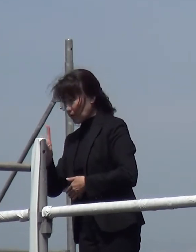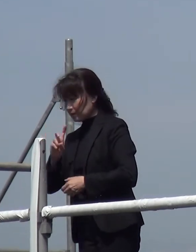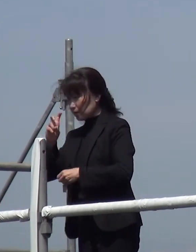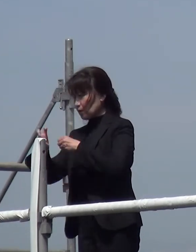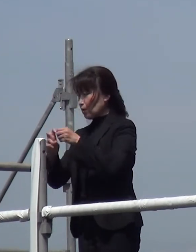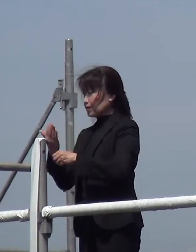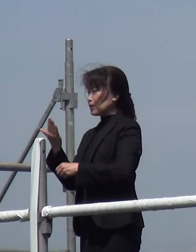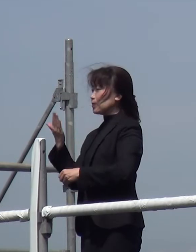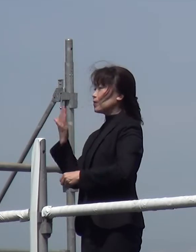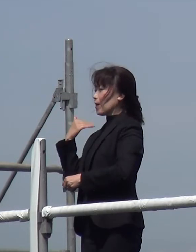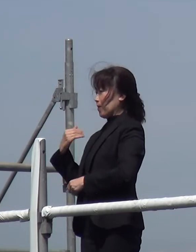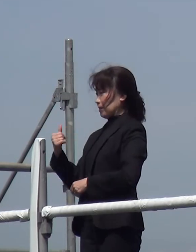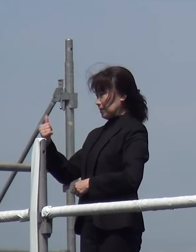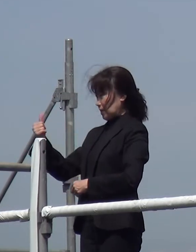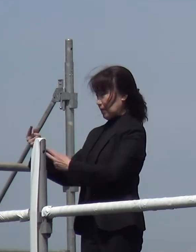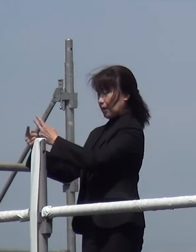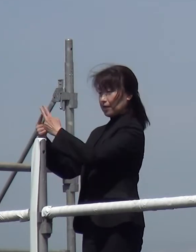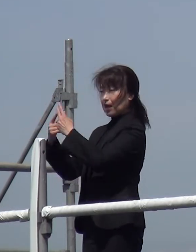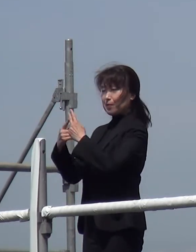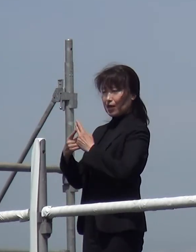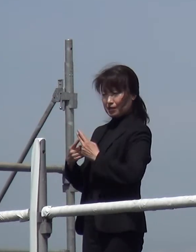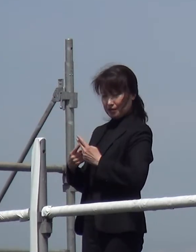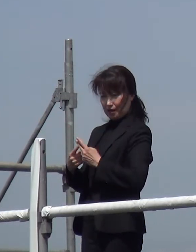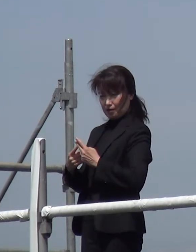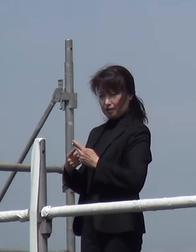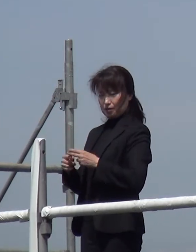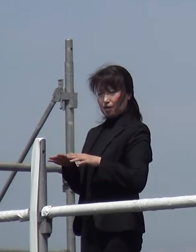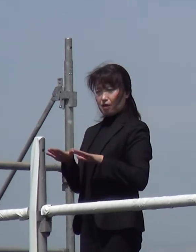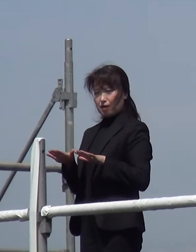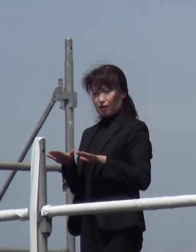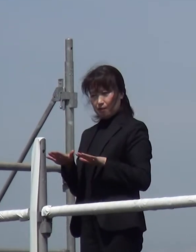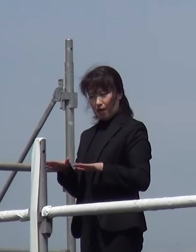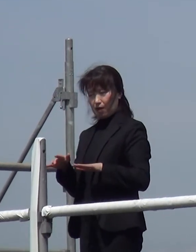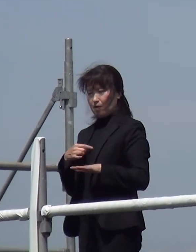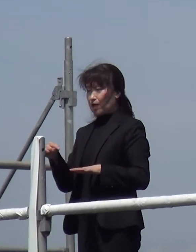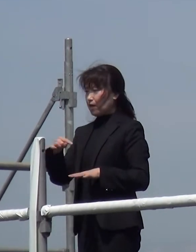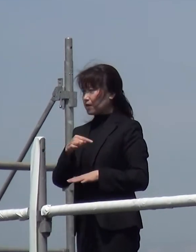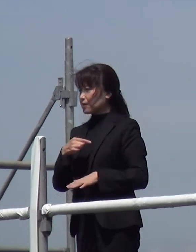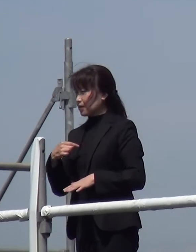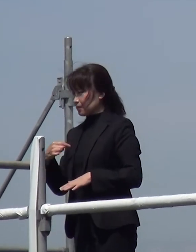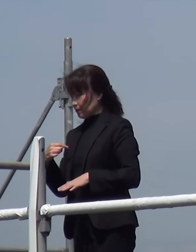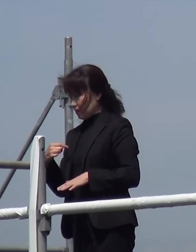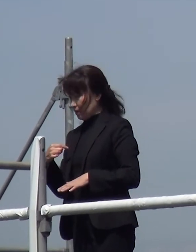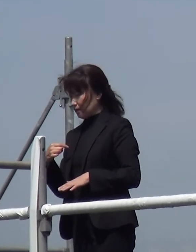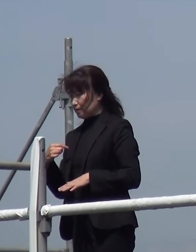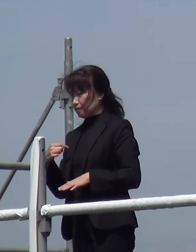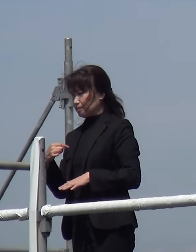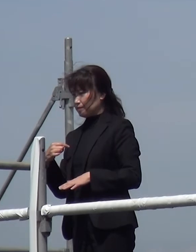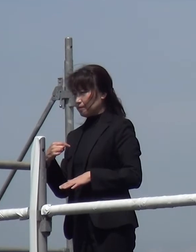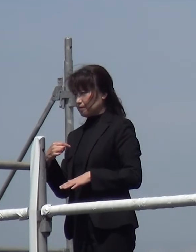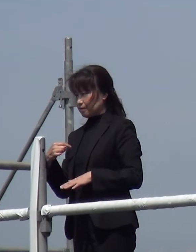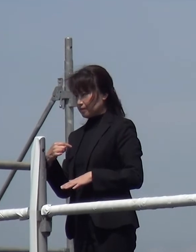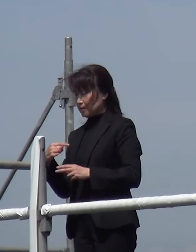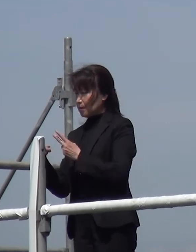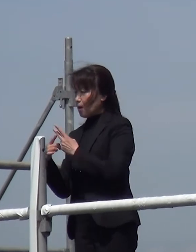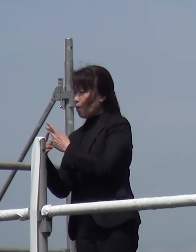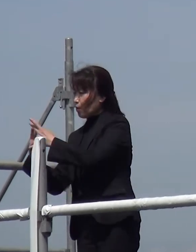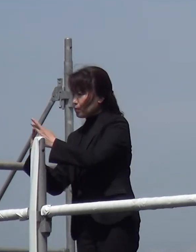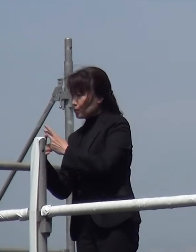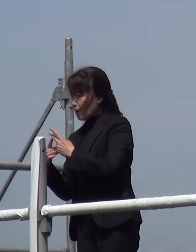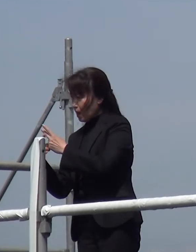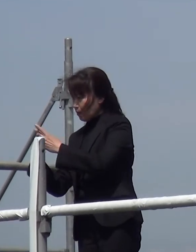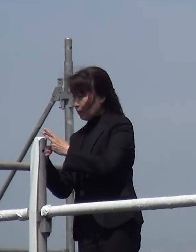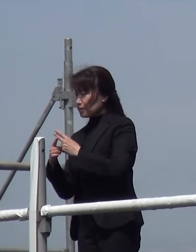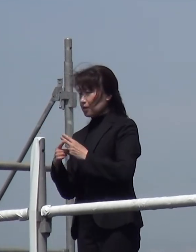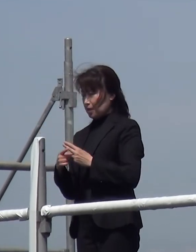に彼から手紙が来た。そして私たちは往復書簡を行った。で